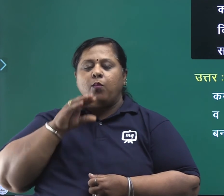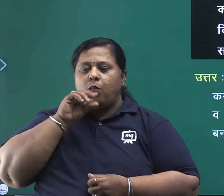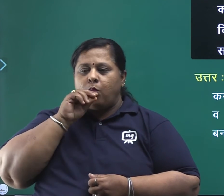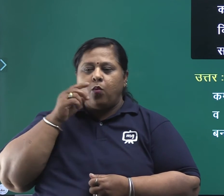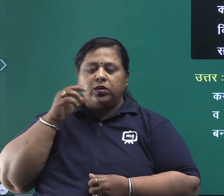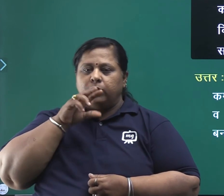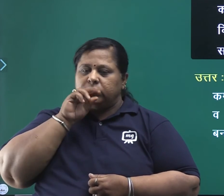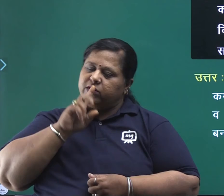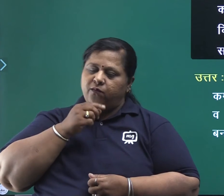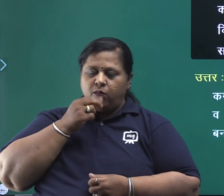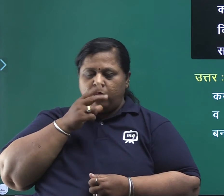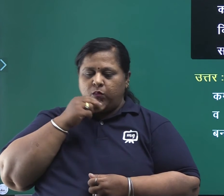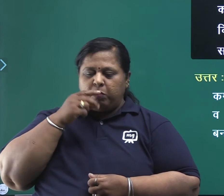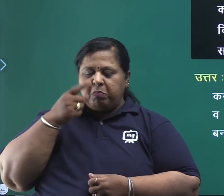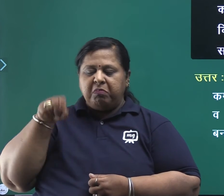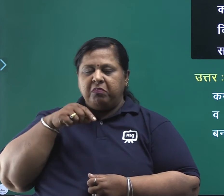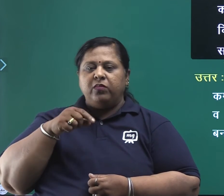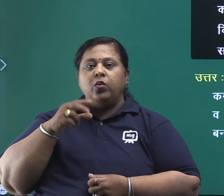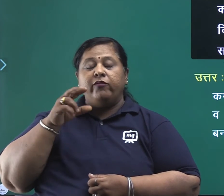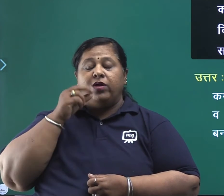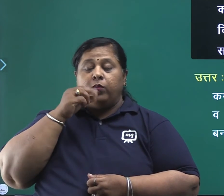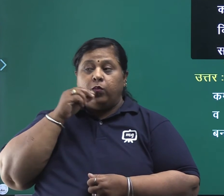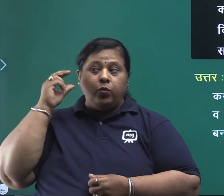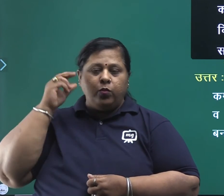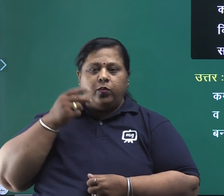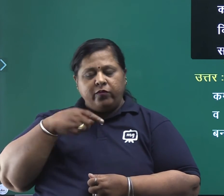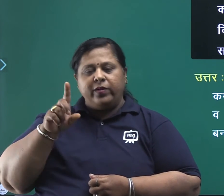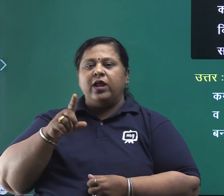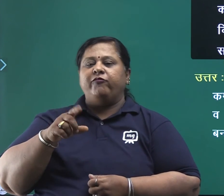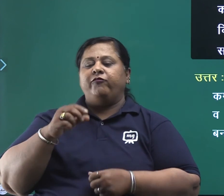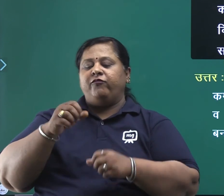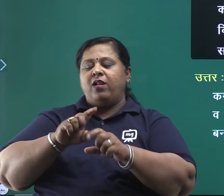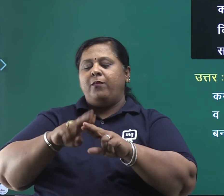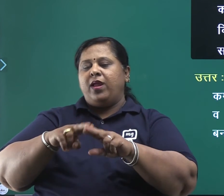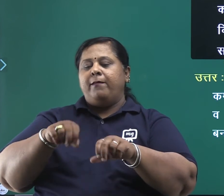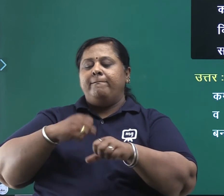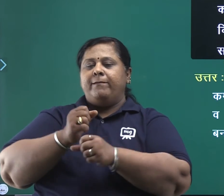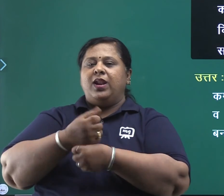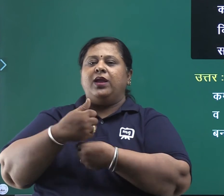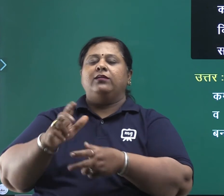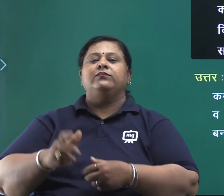मूक व कितनी सवाक फिल्में बनाई?